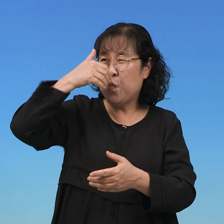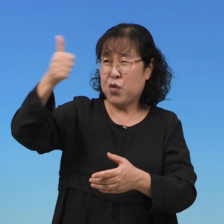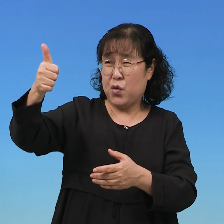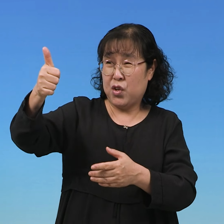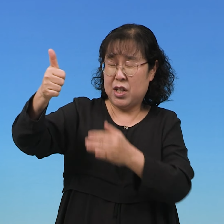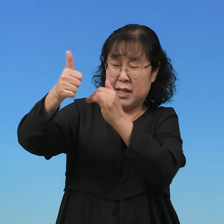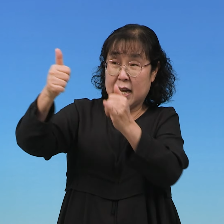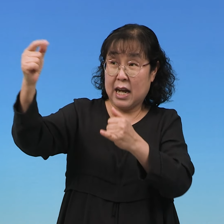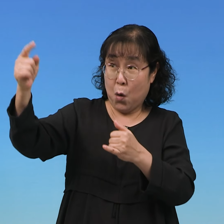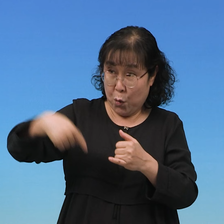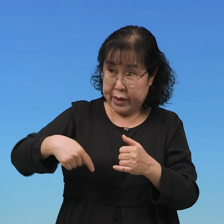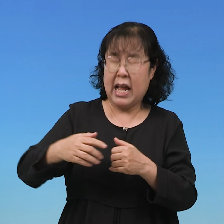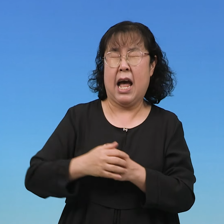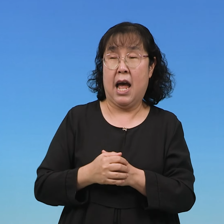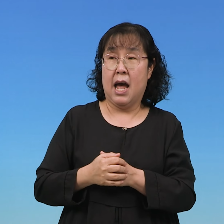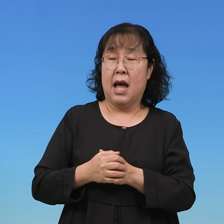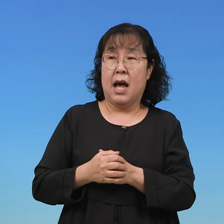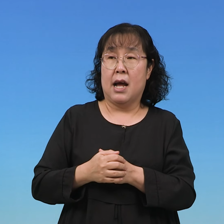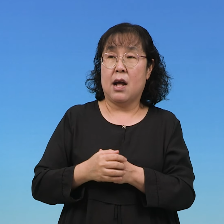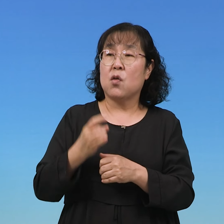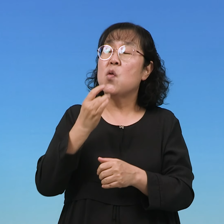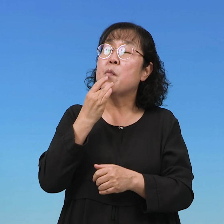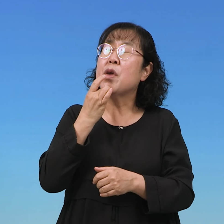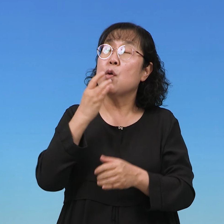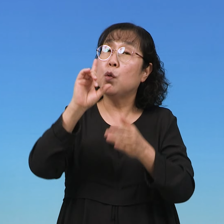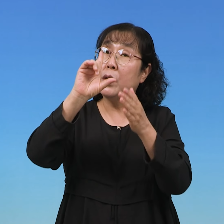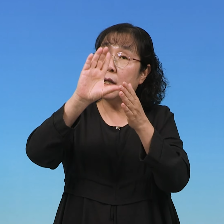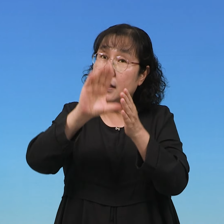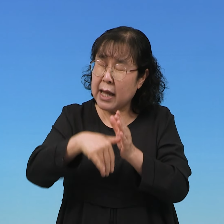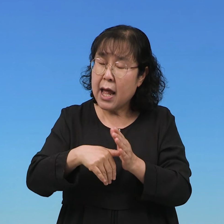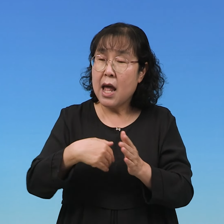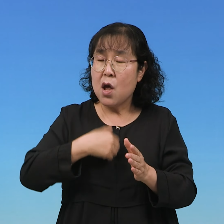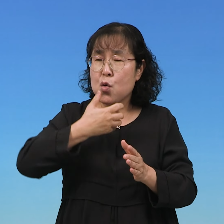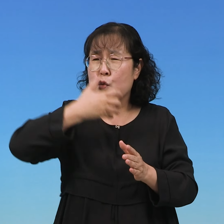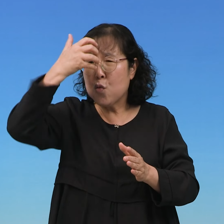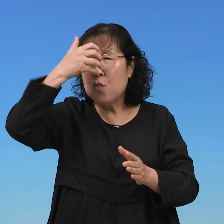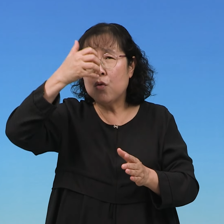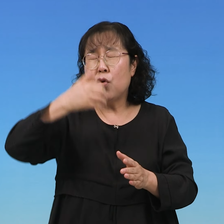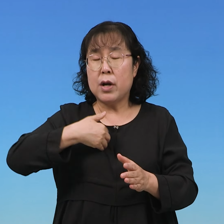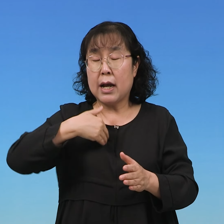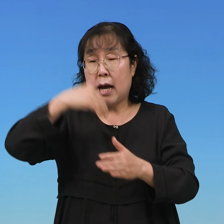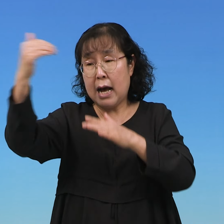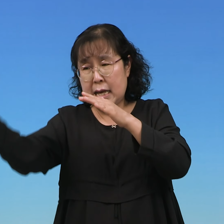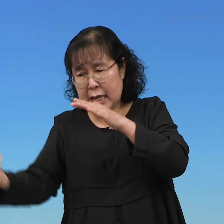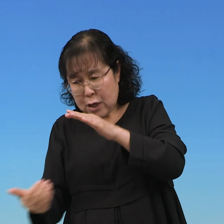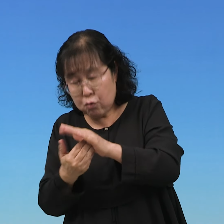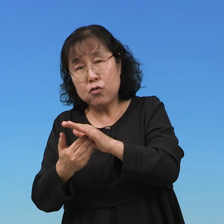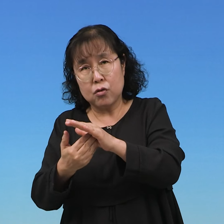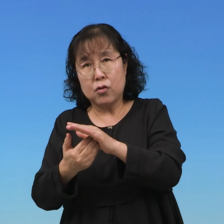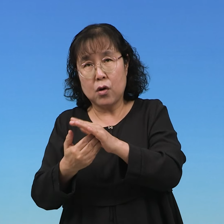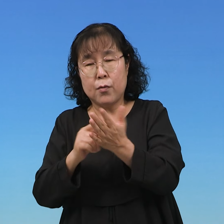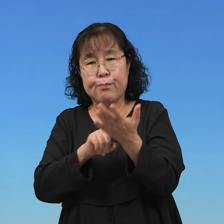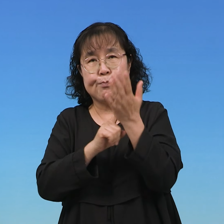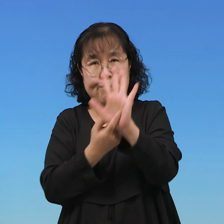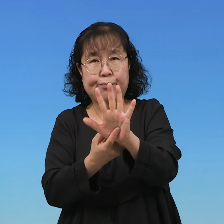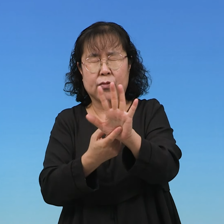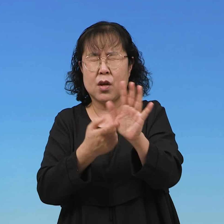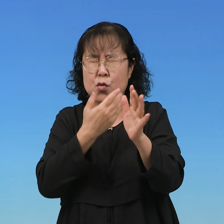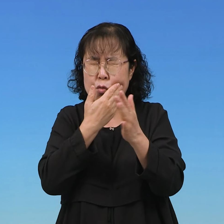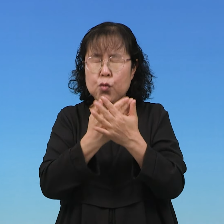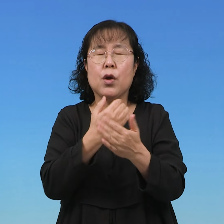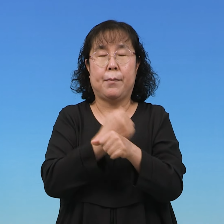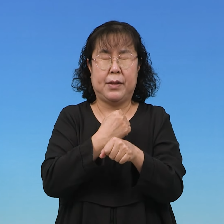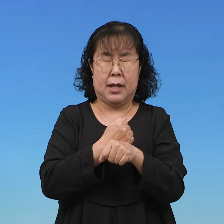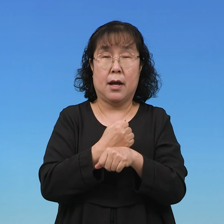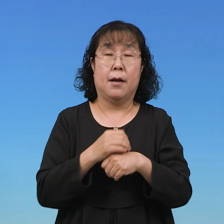자가 오는도다. 이걸 이루어내버리는 거예요. 이 요셉처럼 하나님과 함께 이걸 살아내버리는 거예요. 이 꿈을 같이